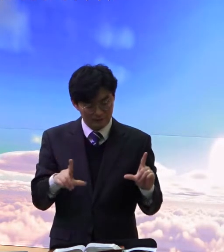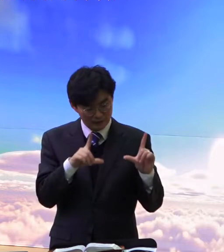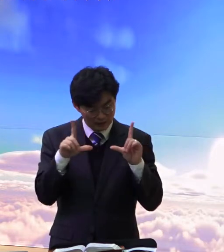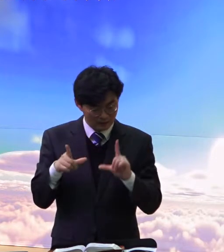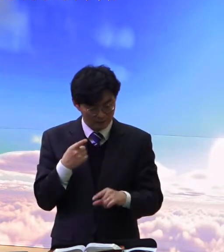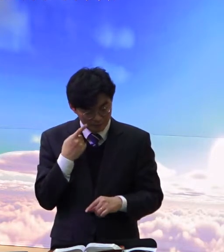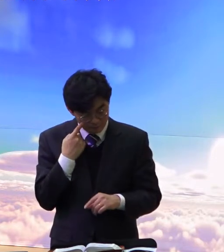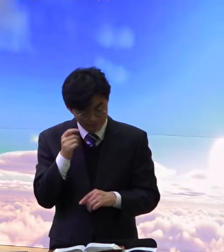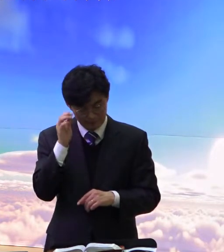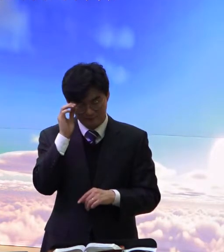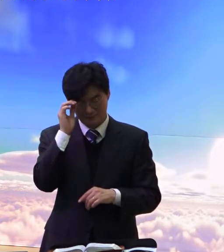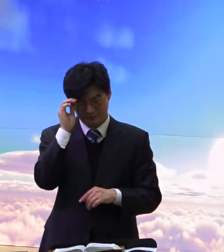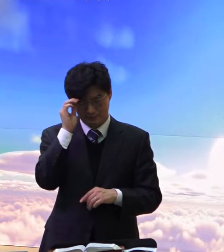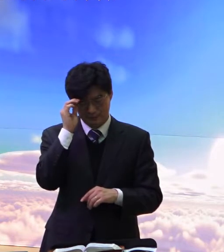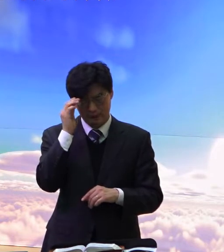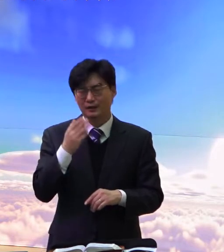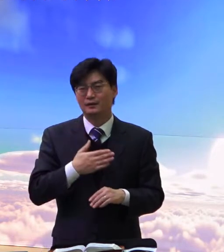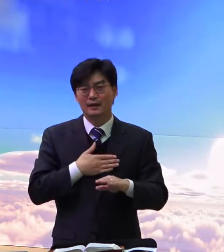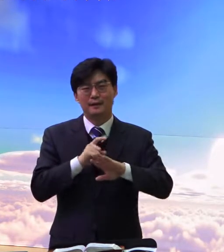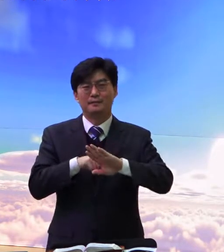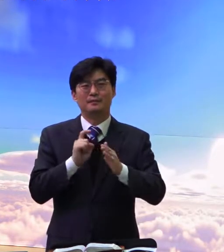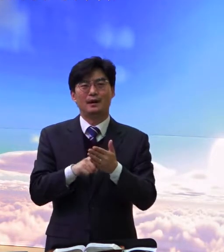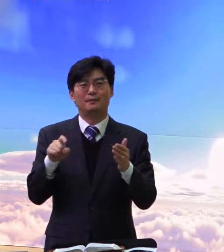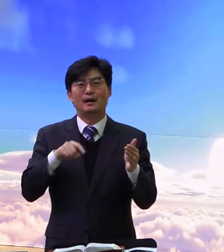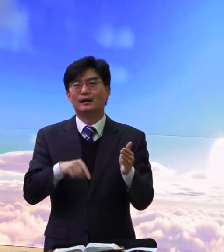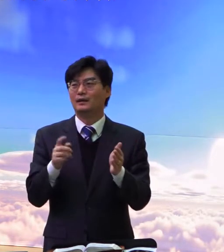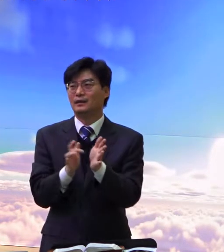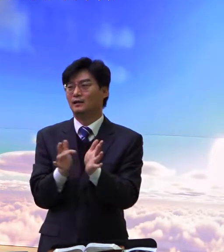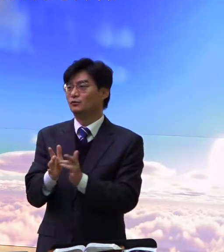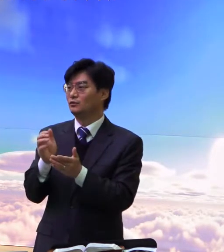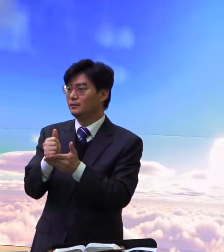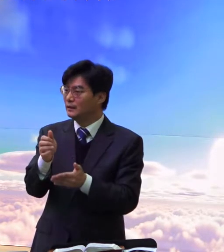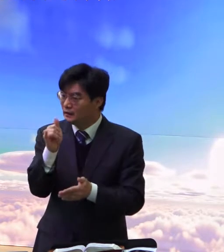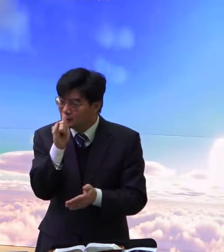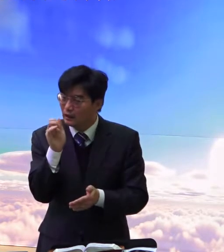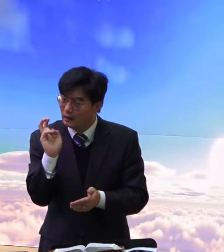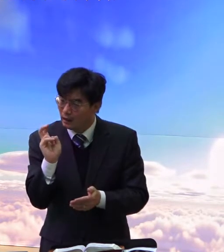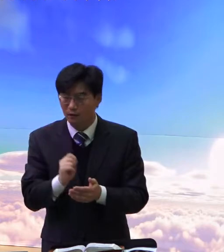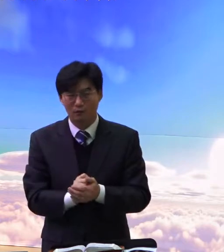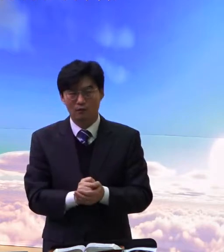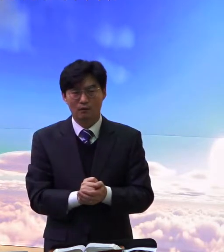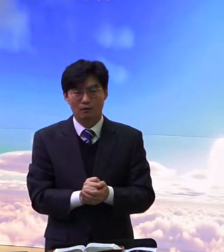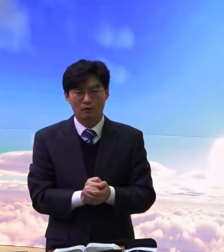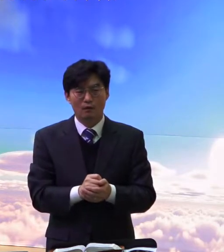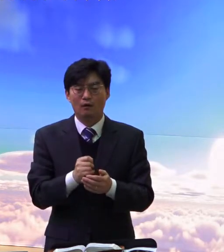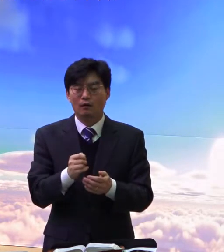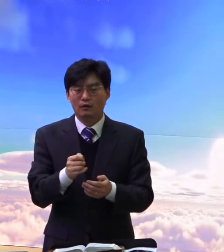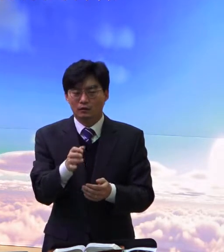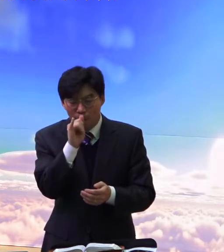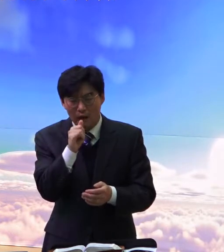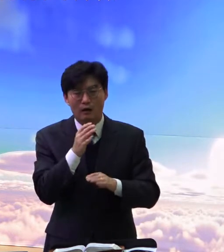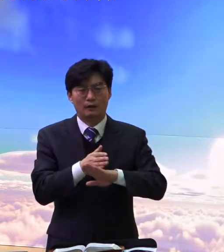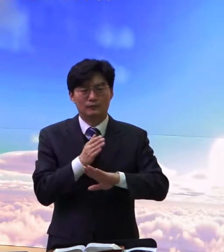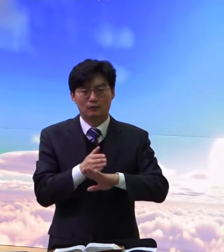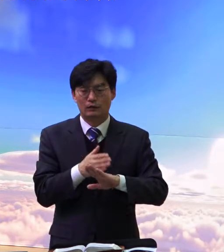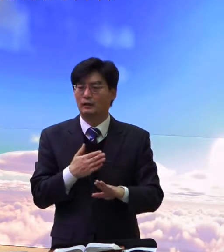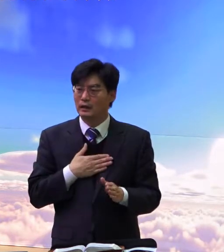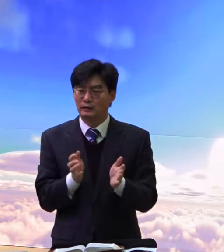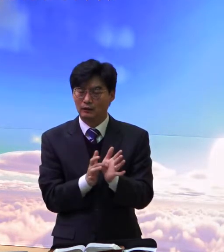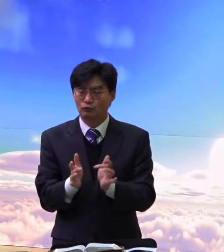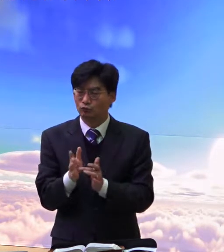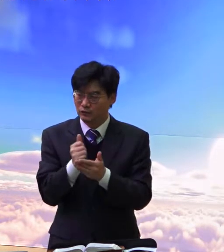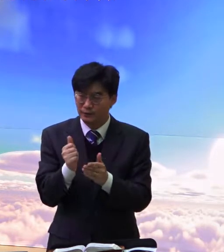늘 그렇듯이, 어떤 때는 정말 내 마음속에 예수님이 계신 것 같고 정말 감사하게 느껴지고 내가 예수님과 동행하는